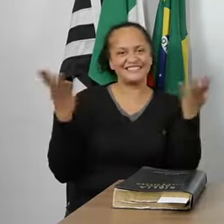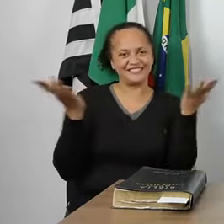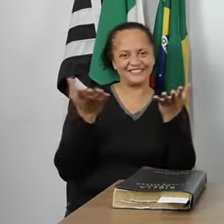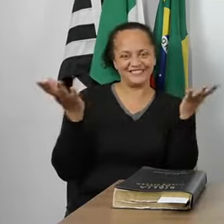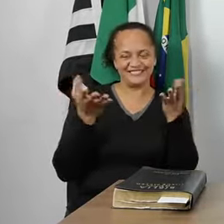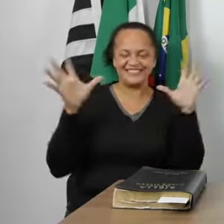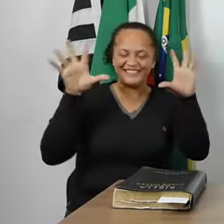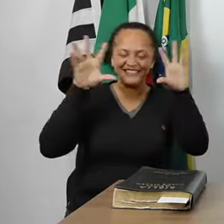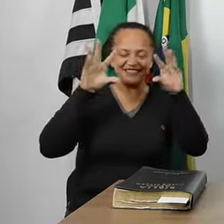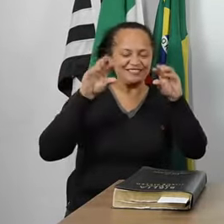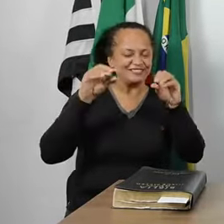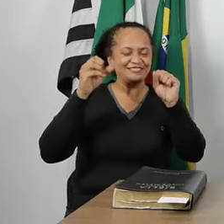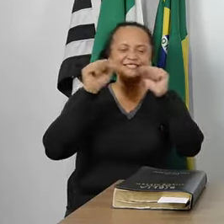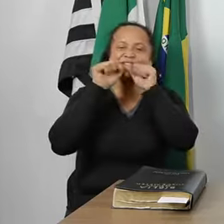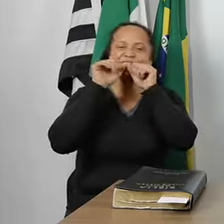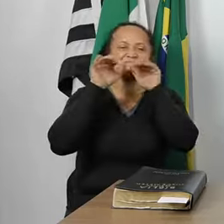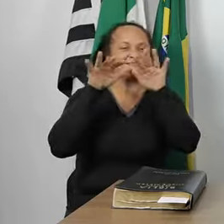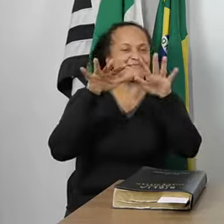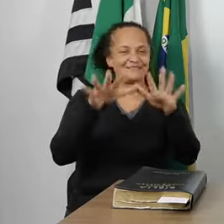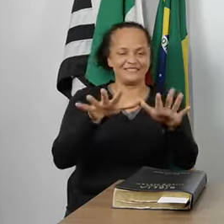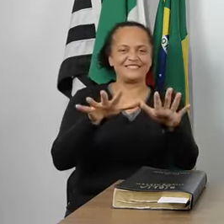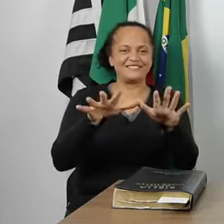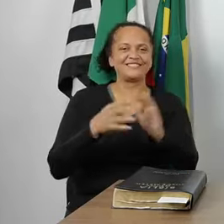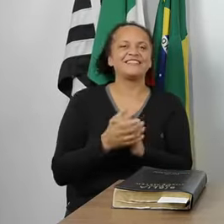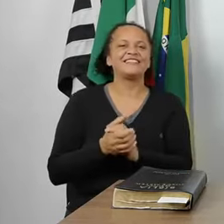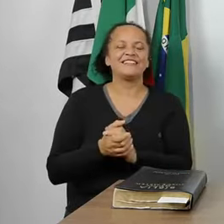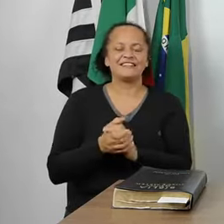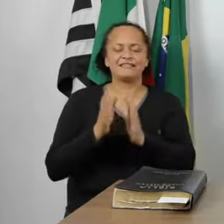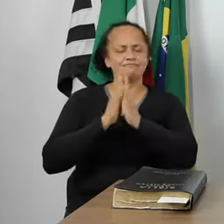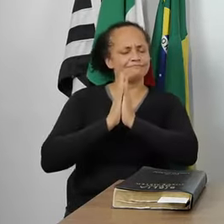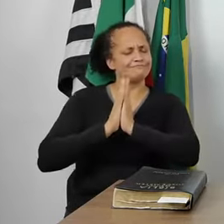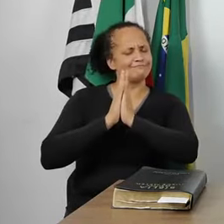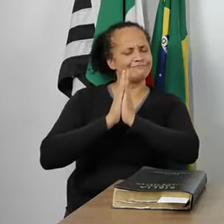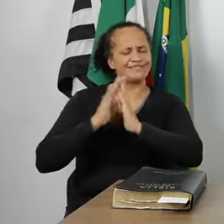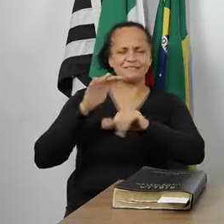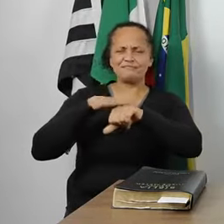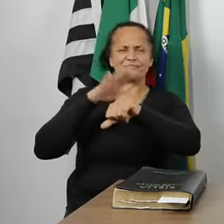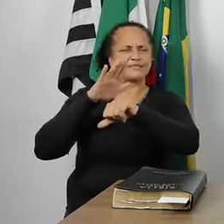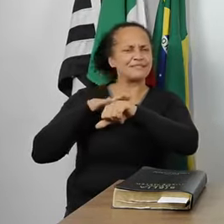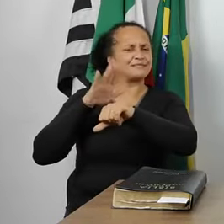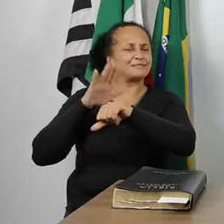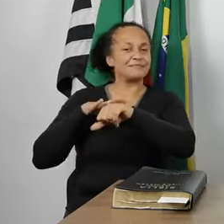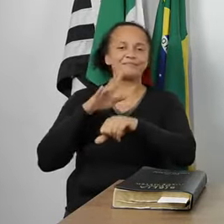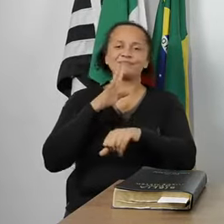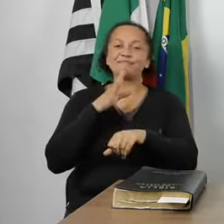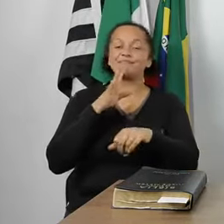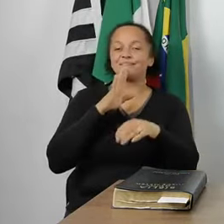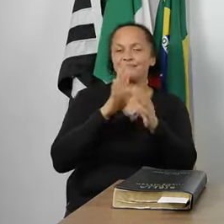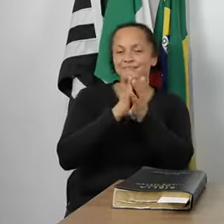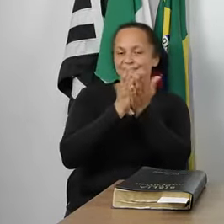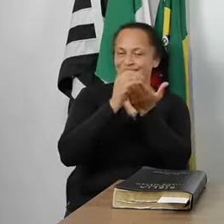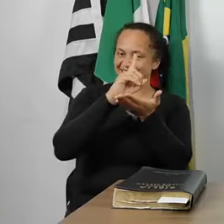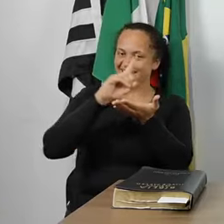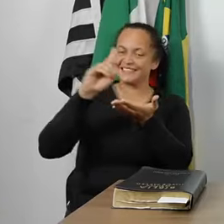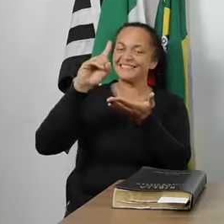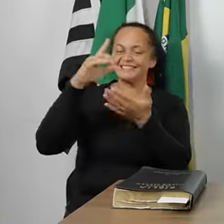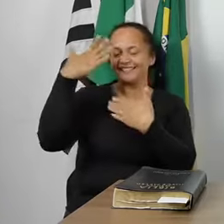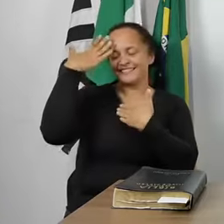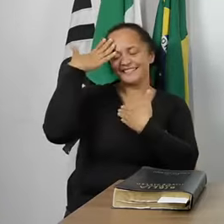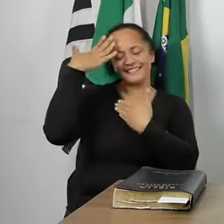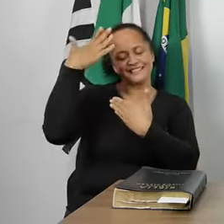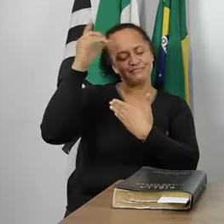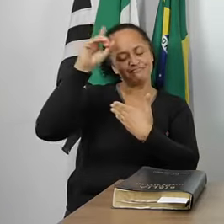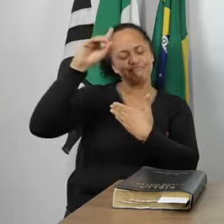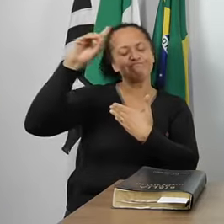noite abençoada para a gente poder meditar mais um pouco na palavra de Deus, né? Agradecemos a Deus por esse